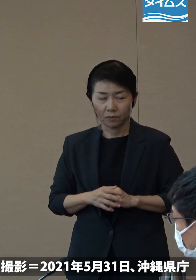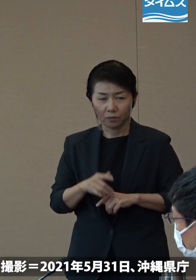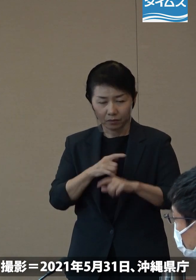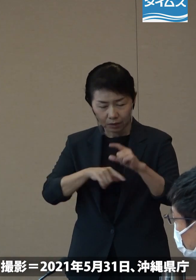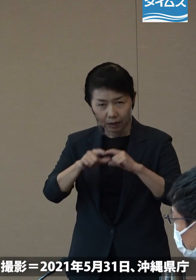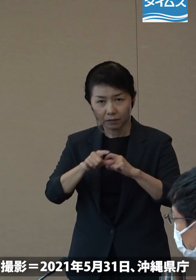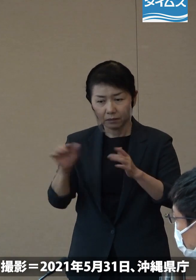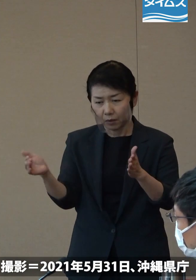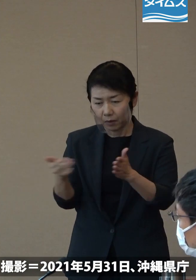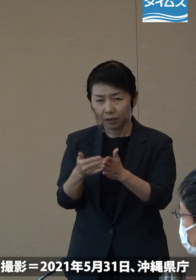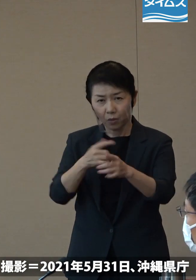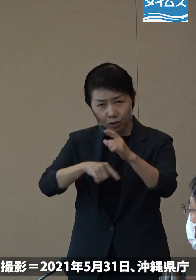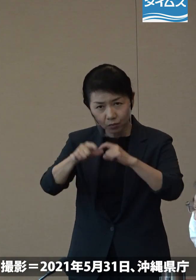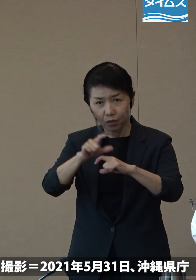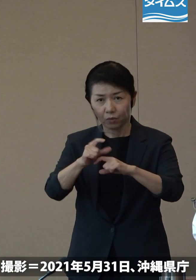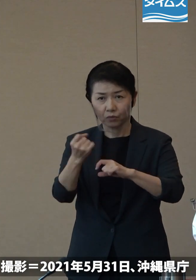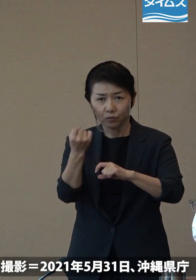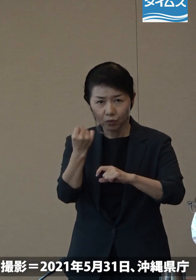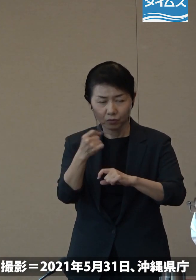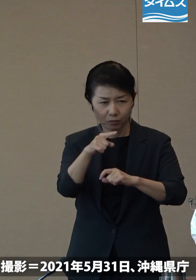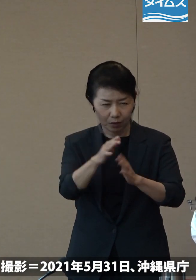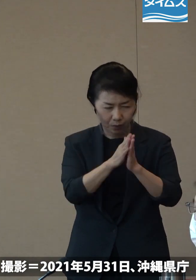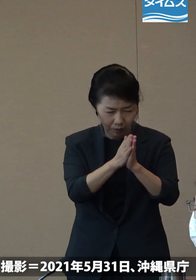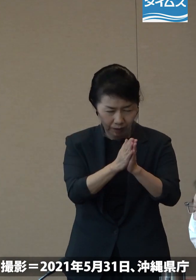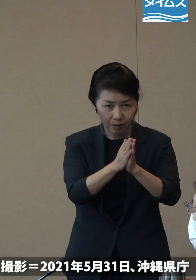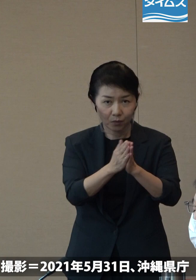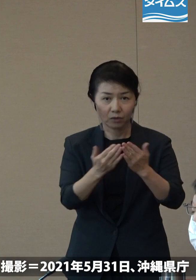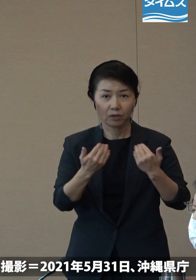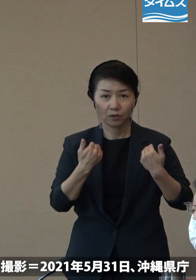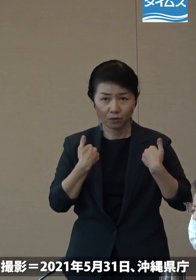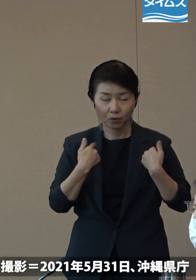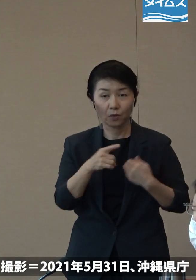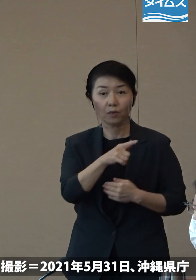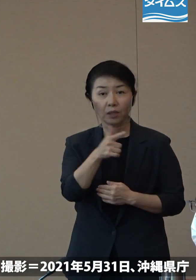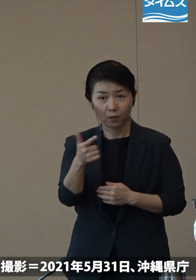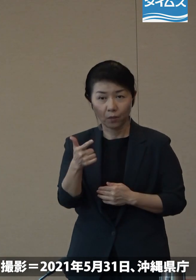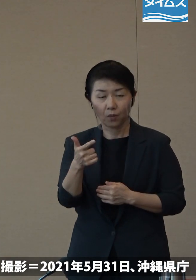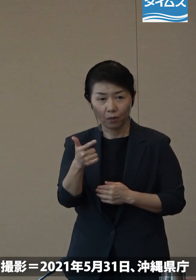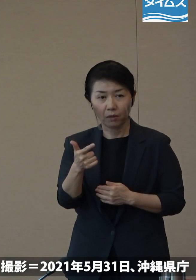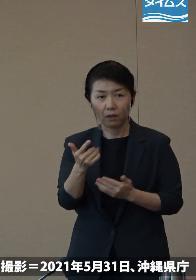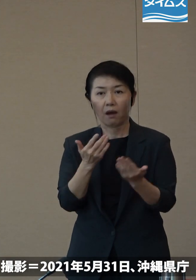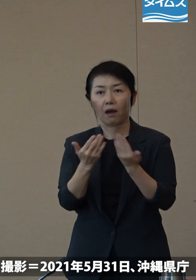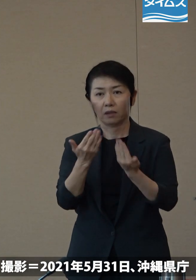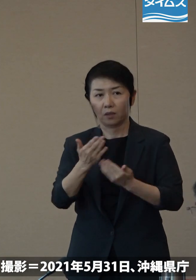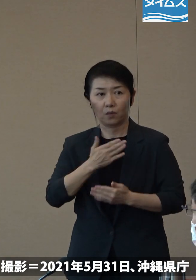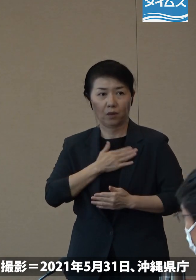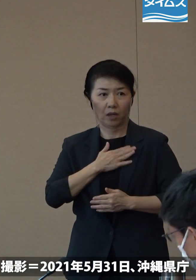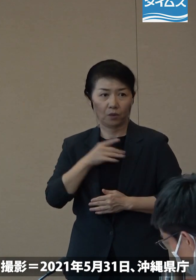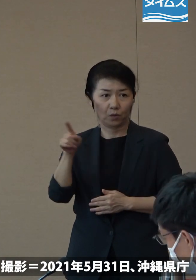より強くそこには要請をかけていかないといけないというところがはっきりしてくるんだろうと思います。